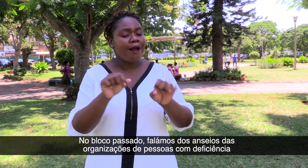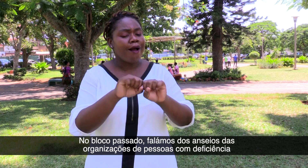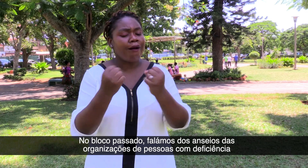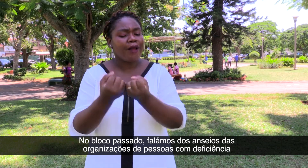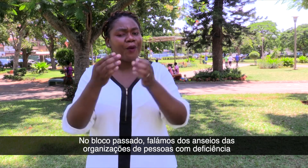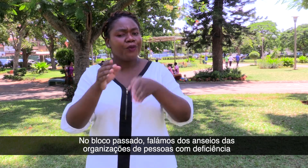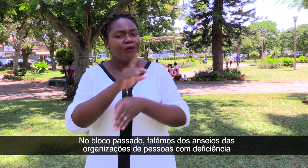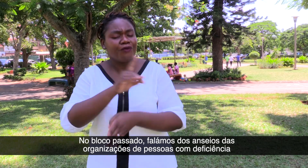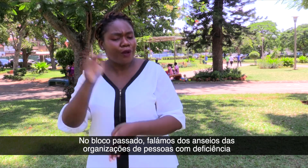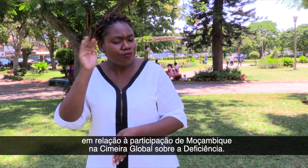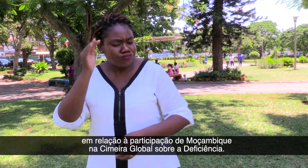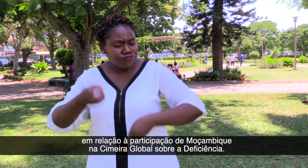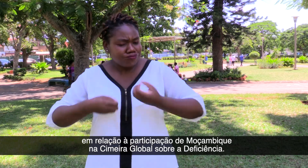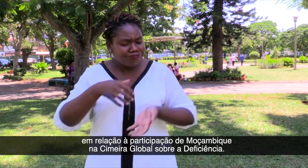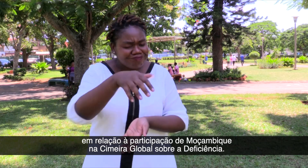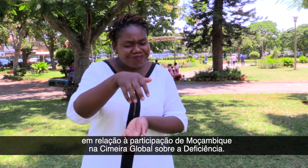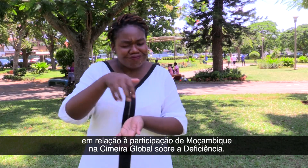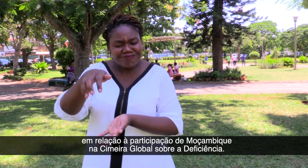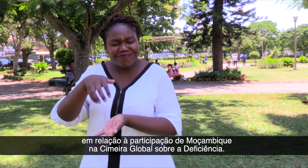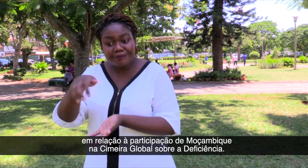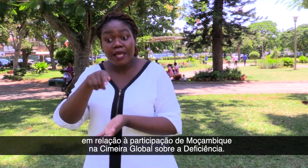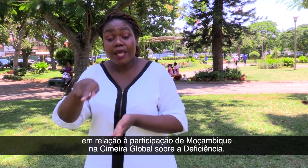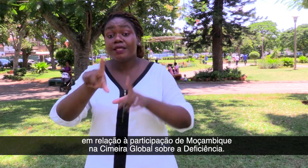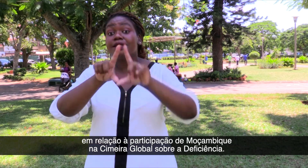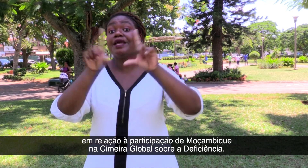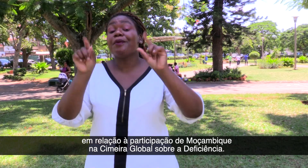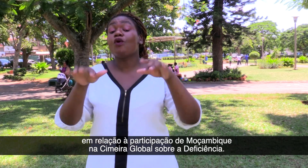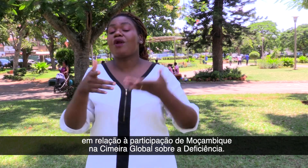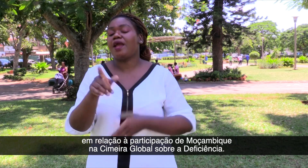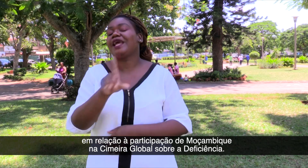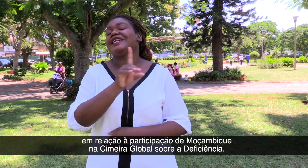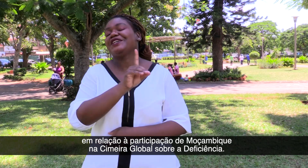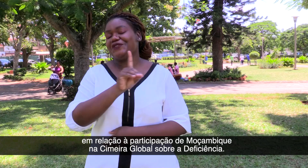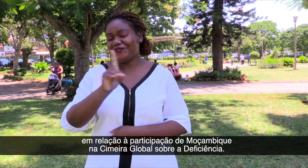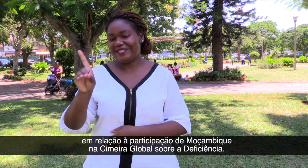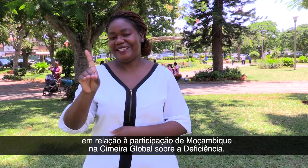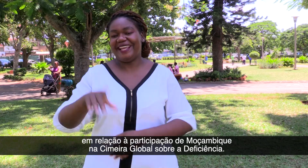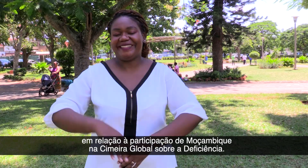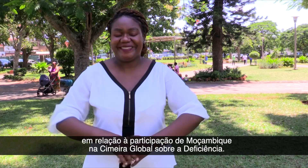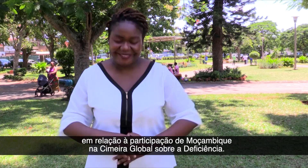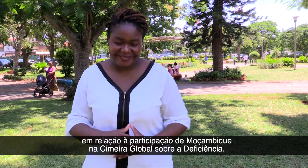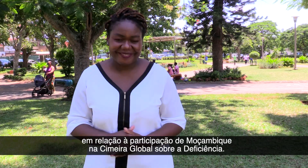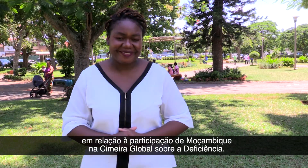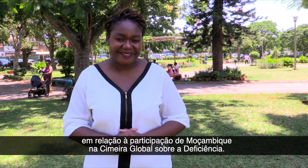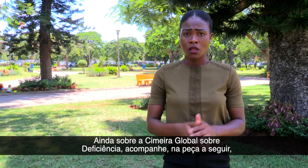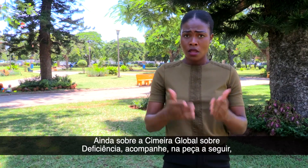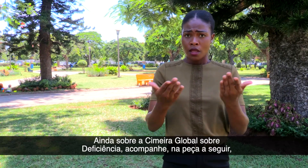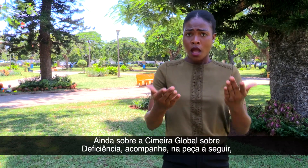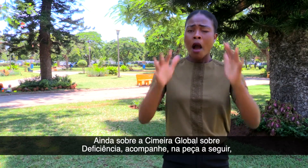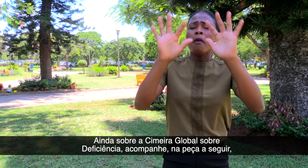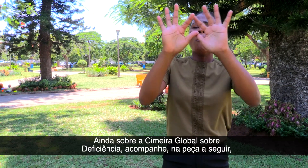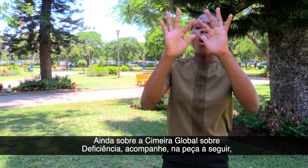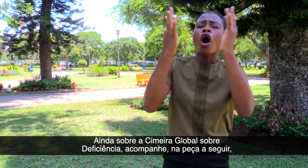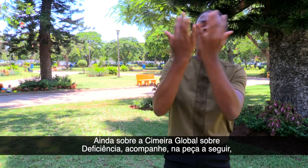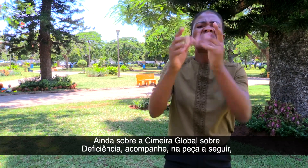organizações de pessoas com deficiência em relação à participação de Moçambique na Cimeira Global sobre a Deficiência.